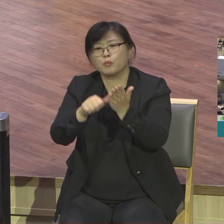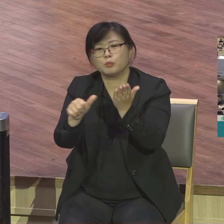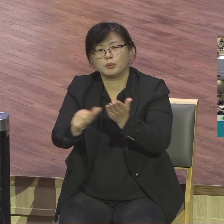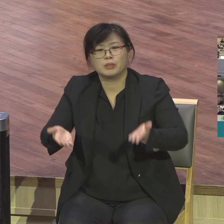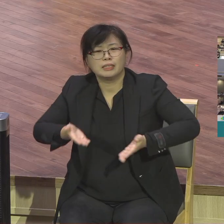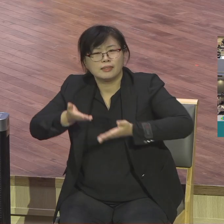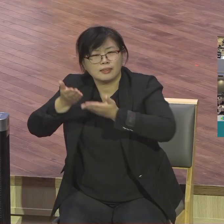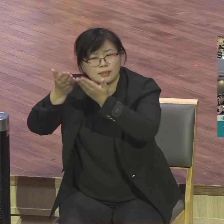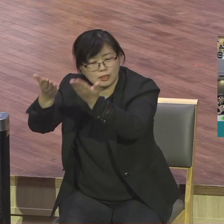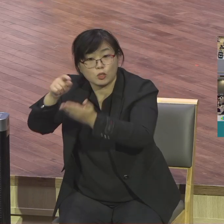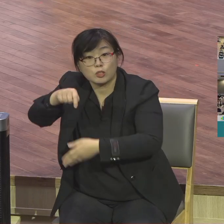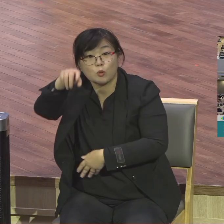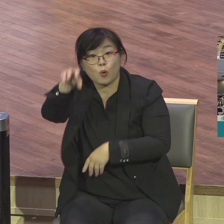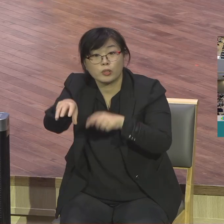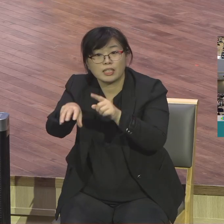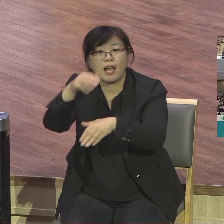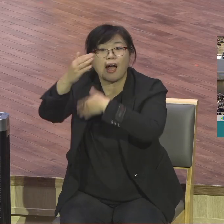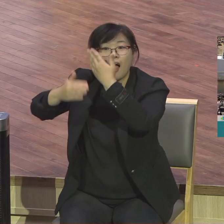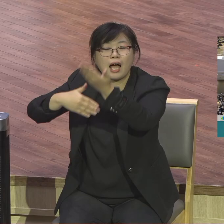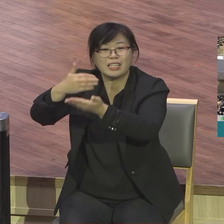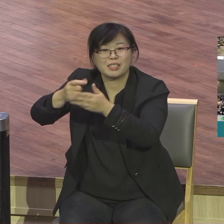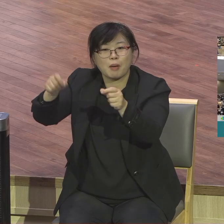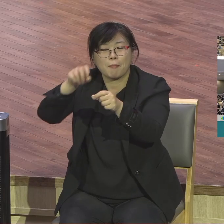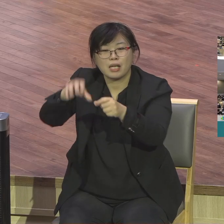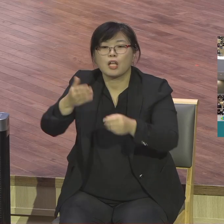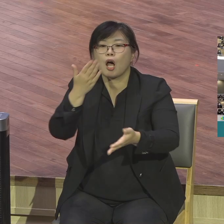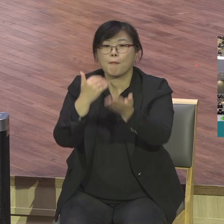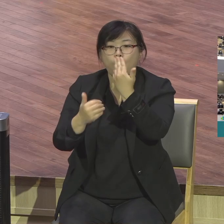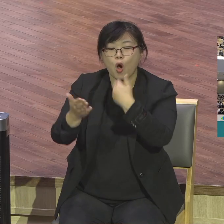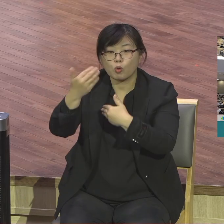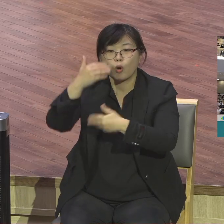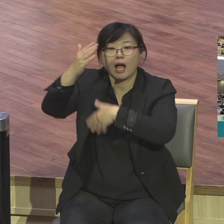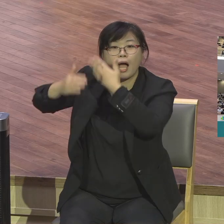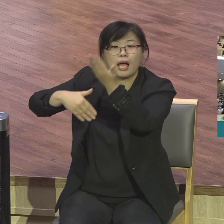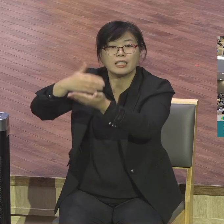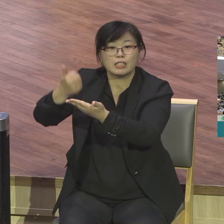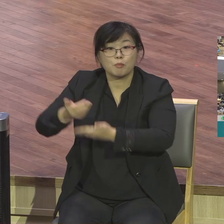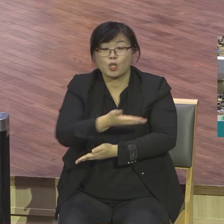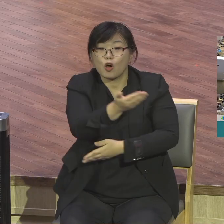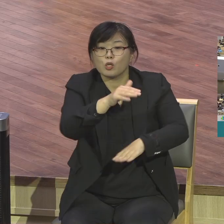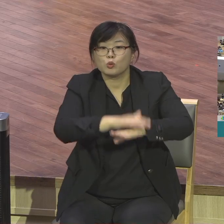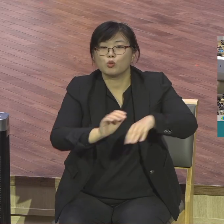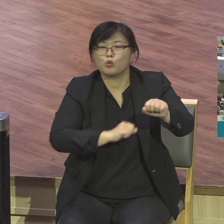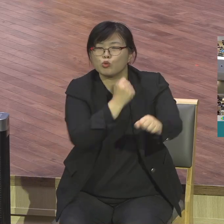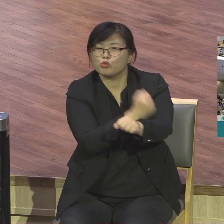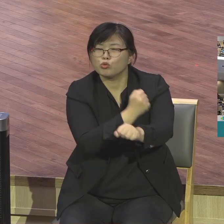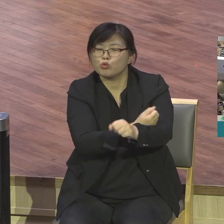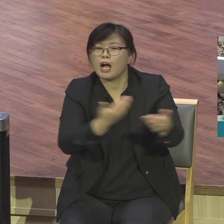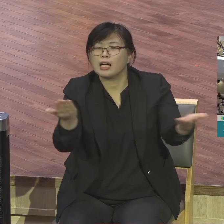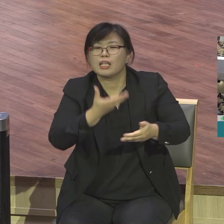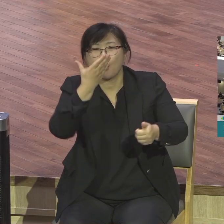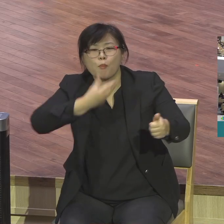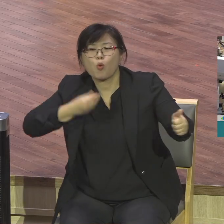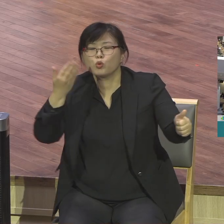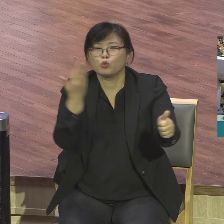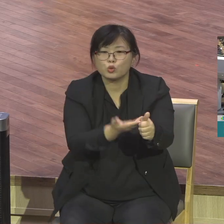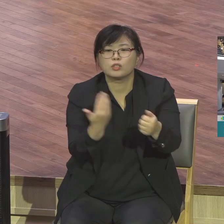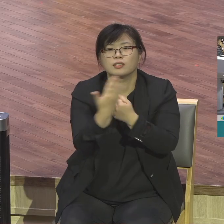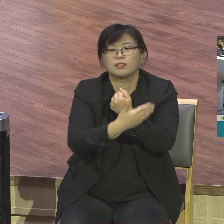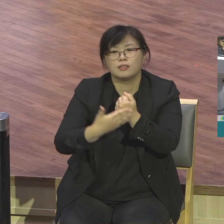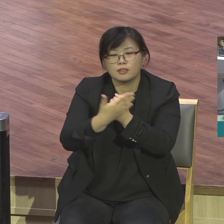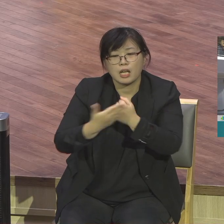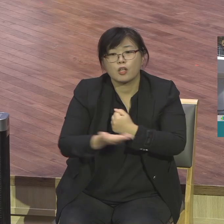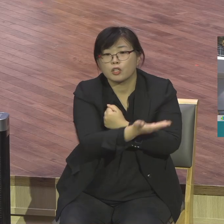곧 너희의 하나님 여호와 앞에서 먹고 너희의 하나님 여호와께서 너희의 손으로 수고한 일에 복주심으로 말냐마